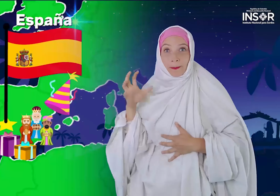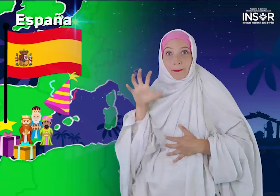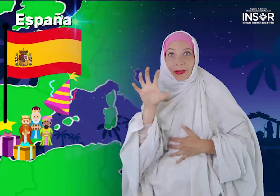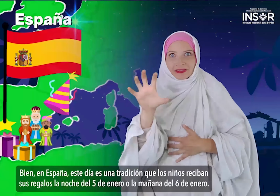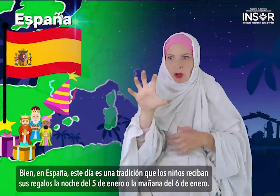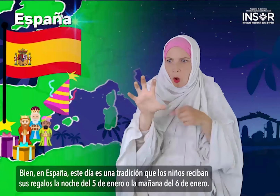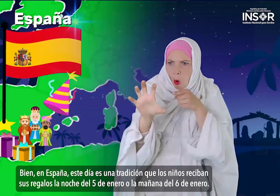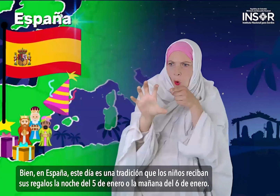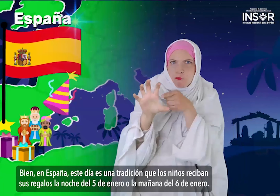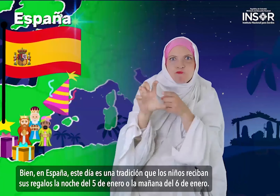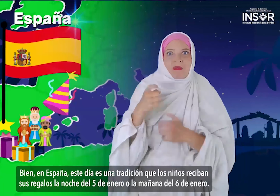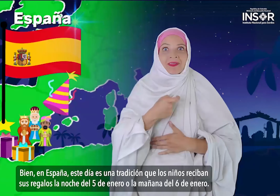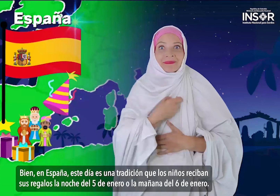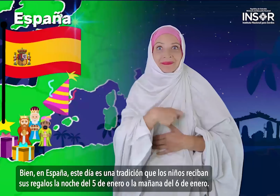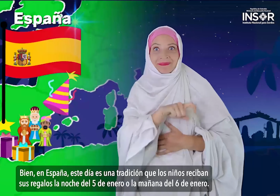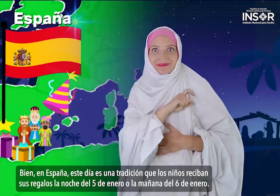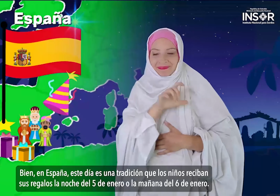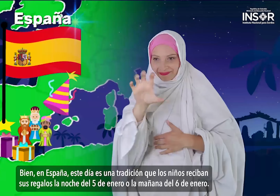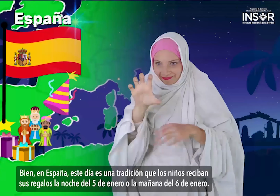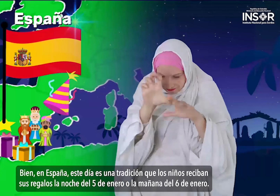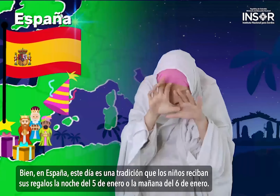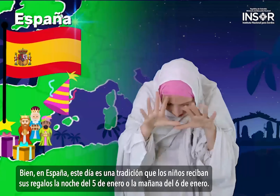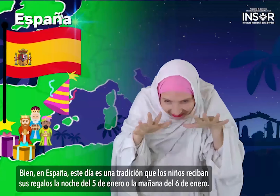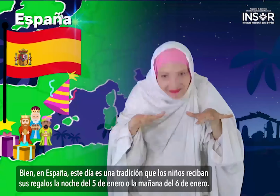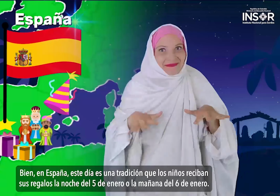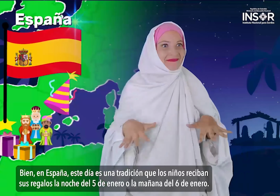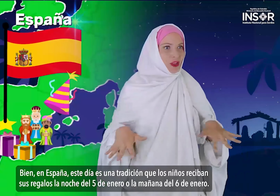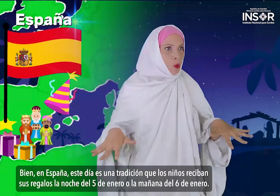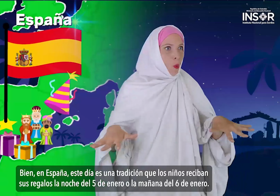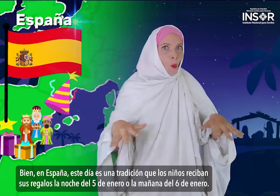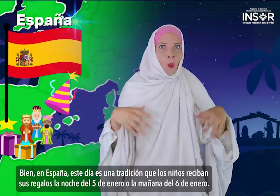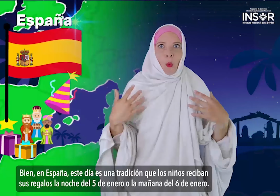Bien. En España, este día es una tradición.